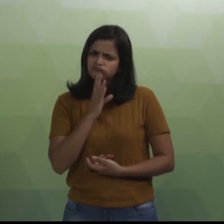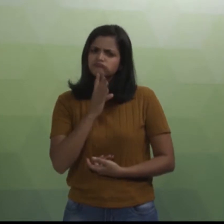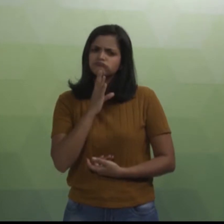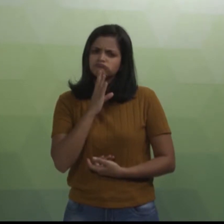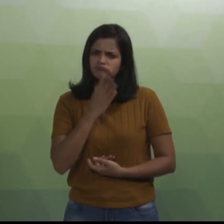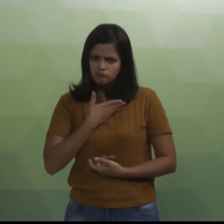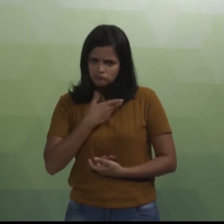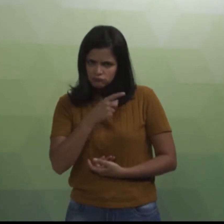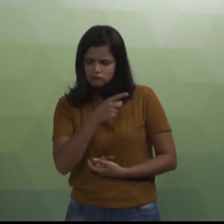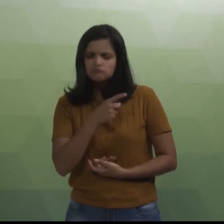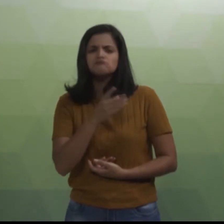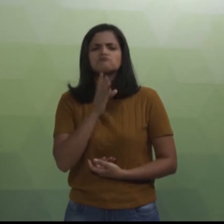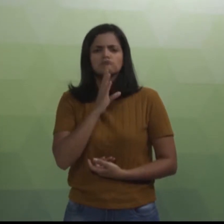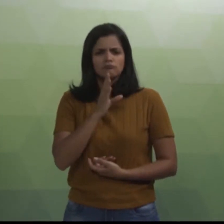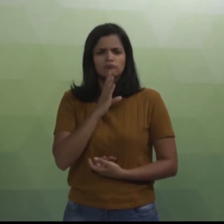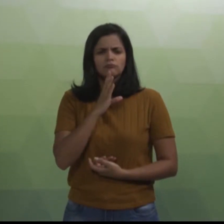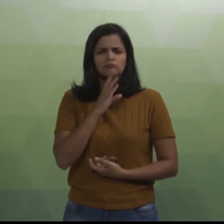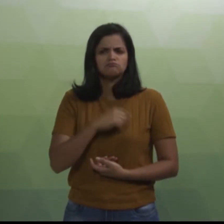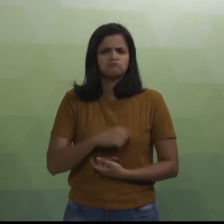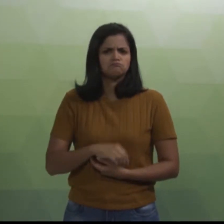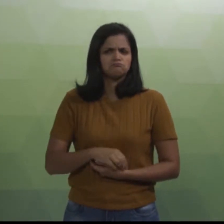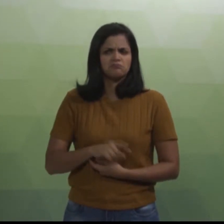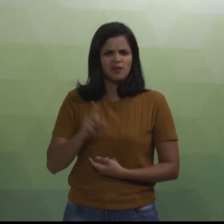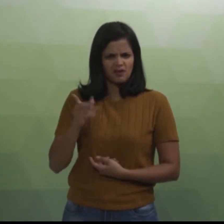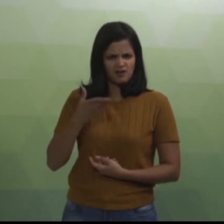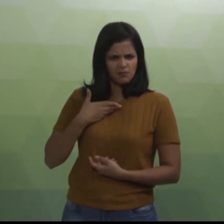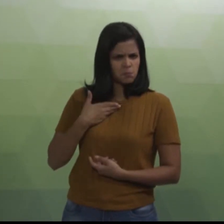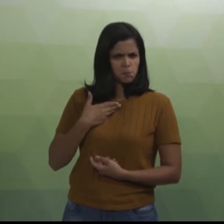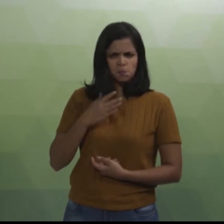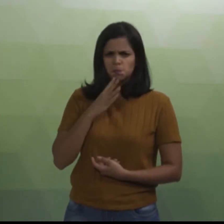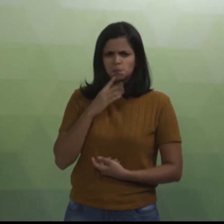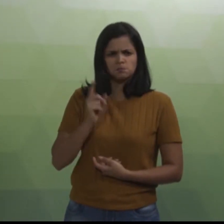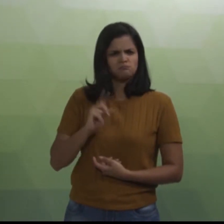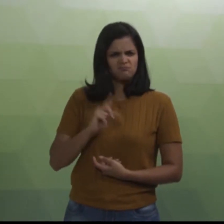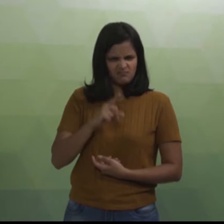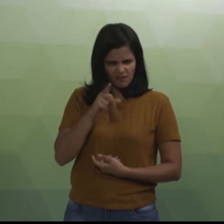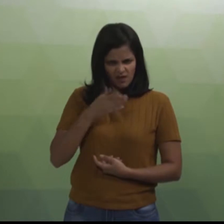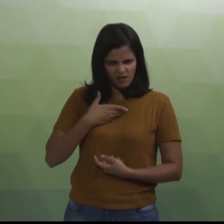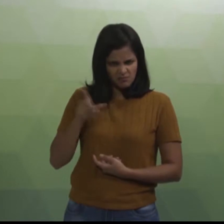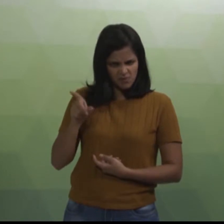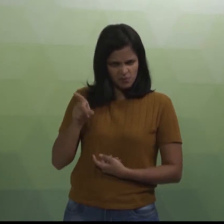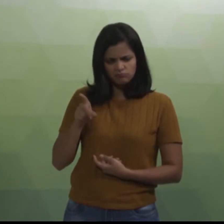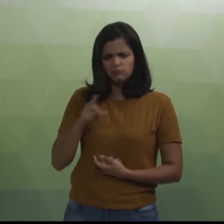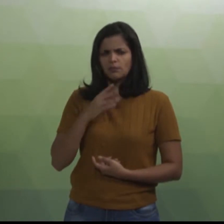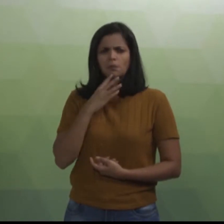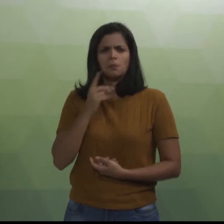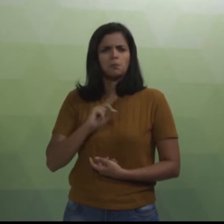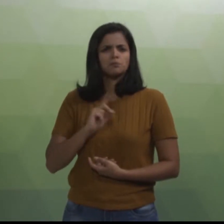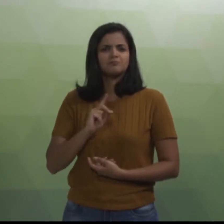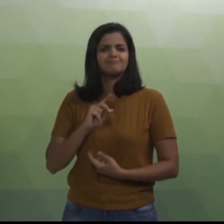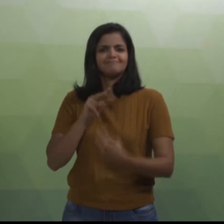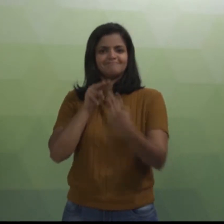Ele é seu amigo? Eu conheço. Não, não é meu amigo. É seu amigo? Eu não